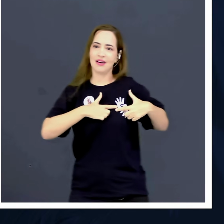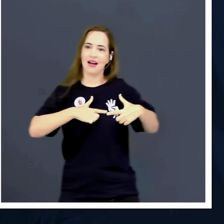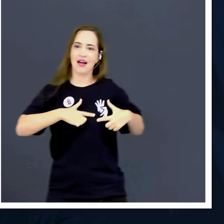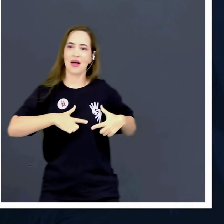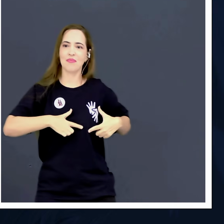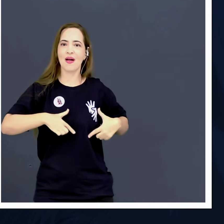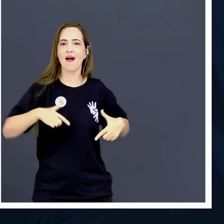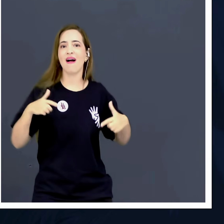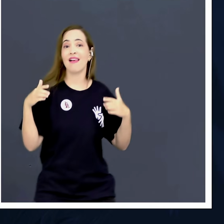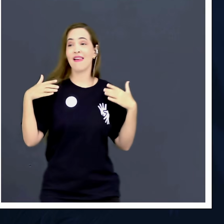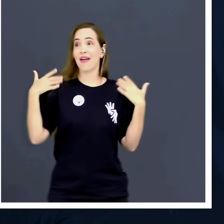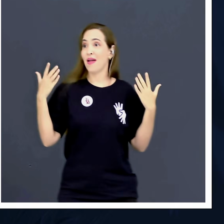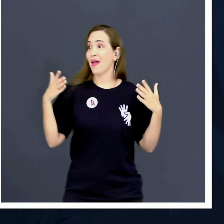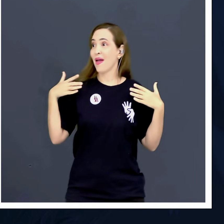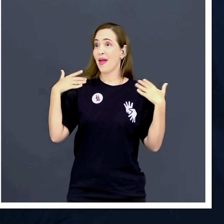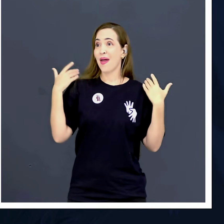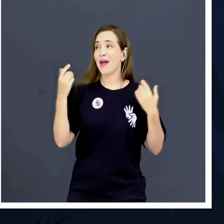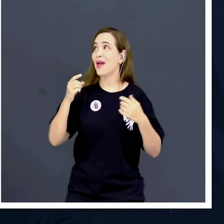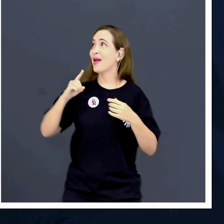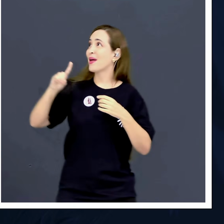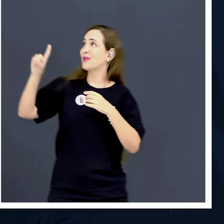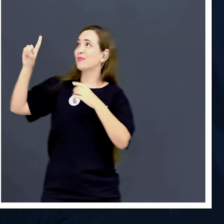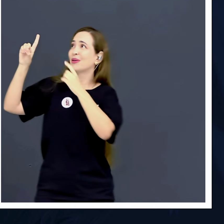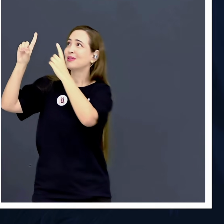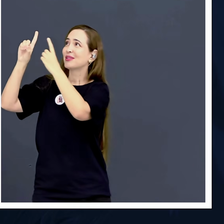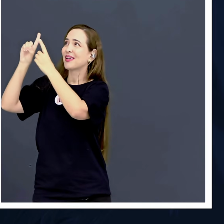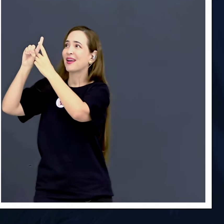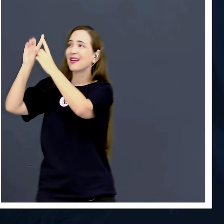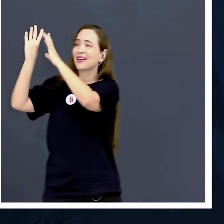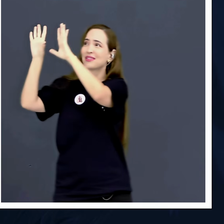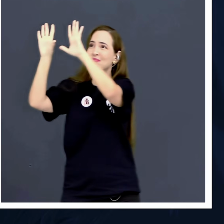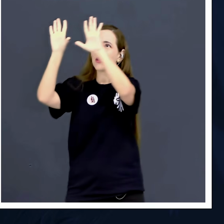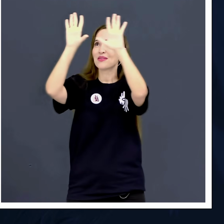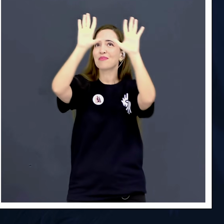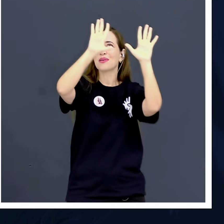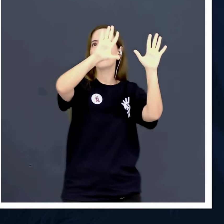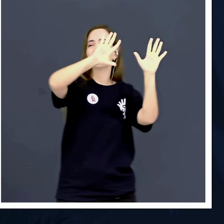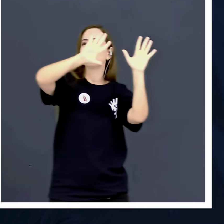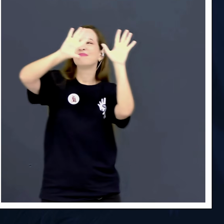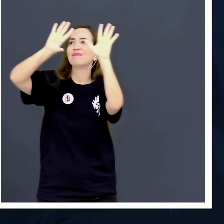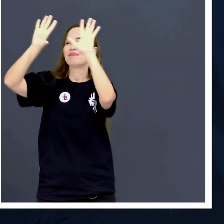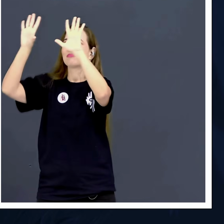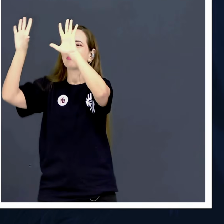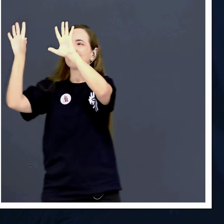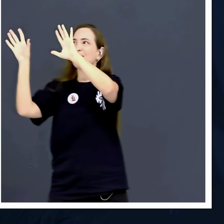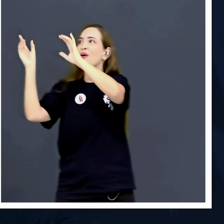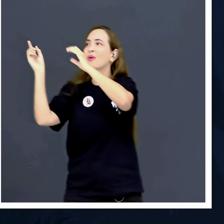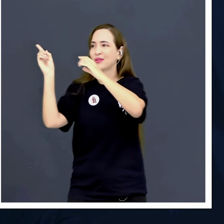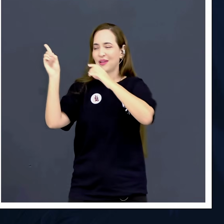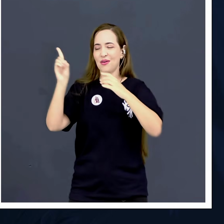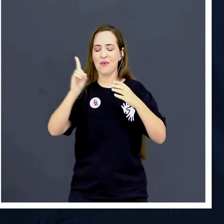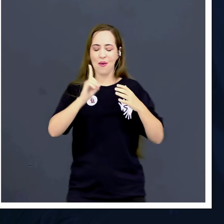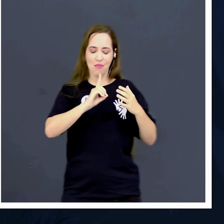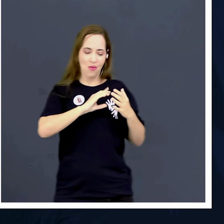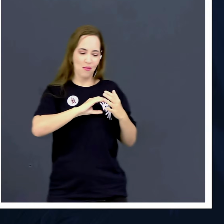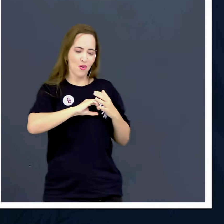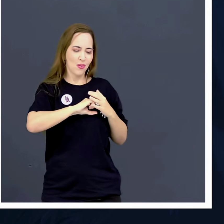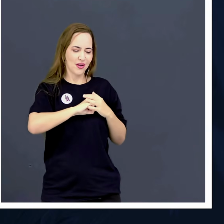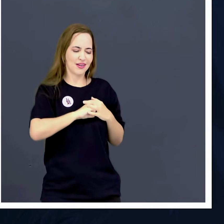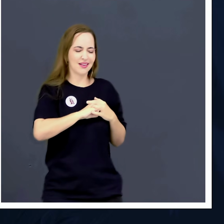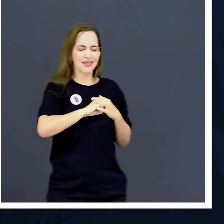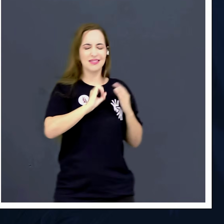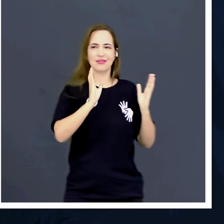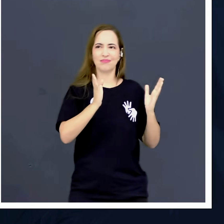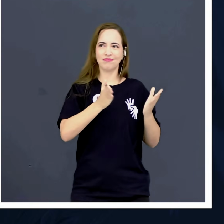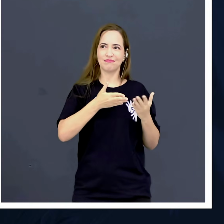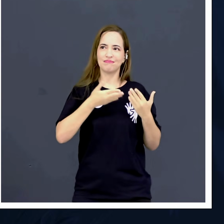cura entrar. Me alegro por te pertencer, levantarei as minhas mãos. O teu amor me alcança e me